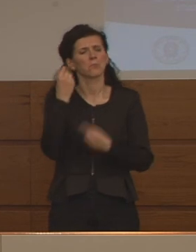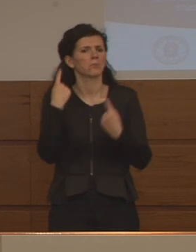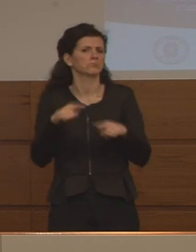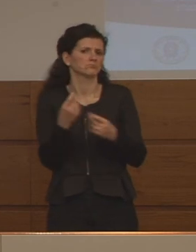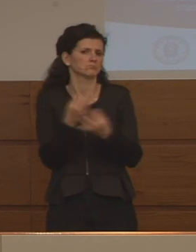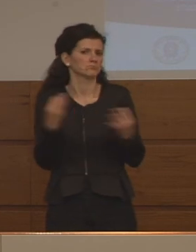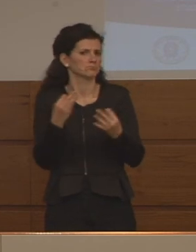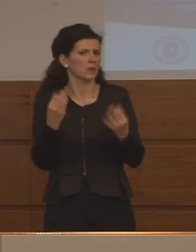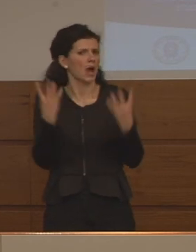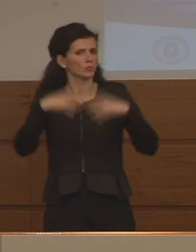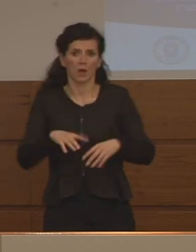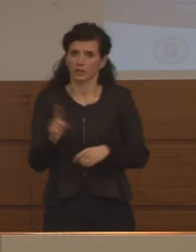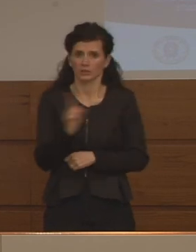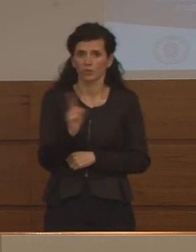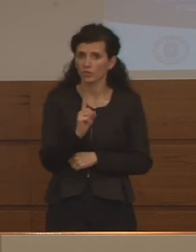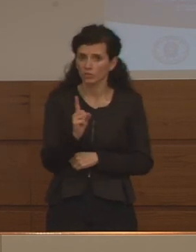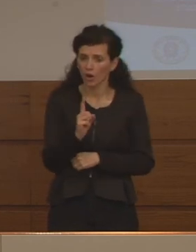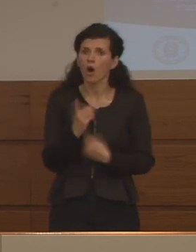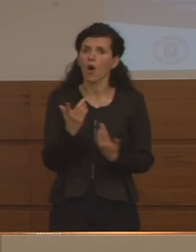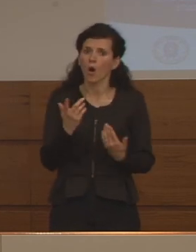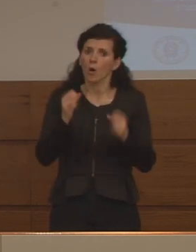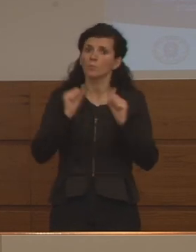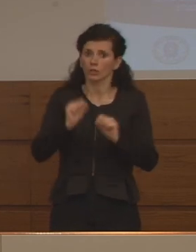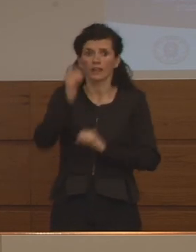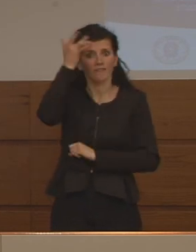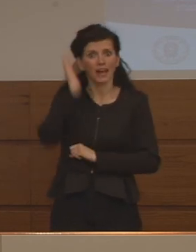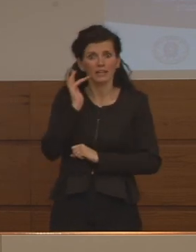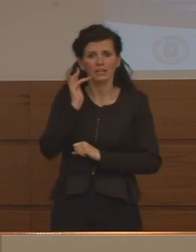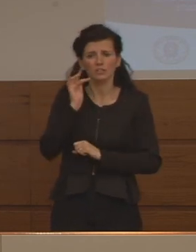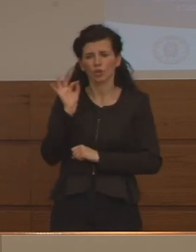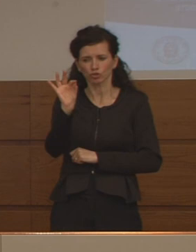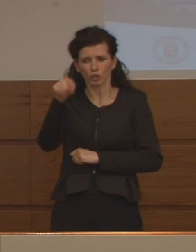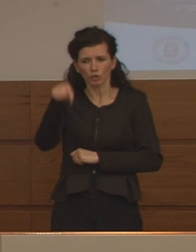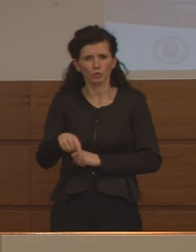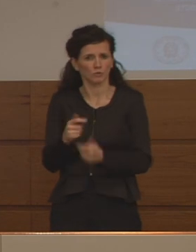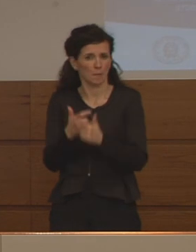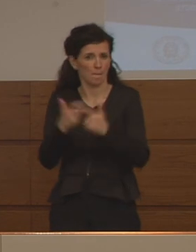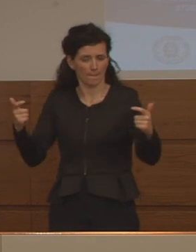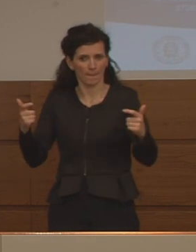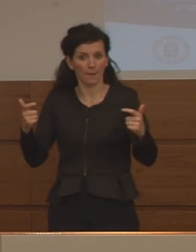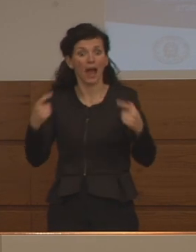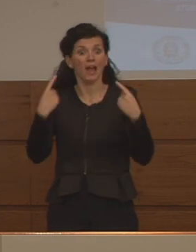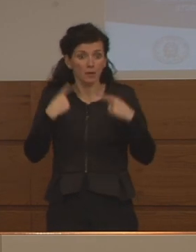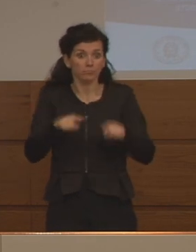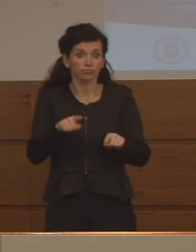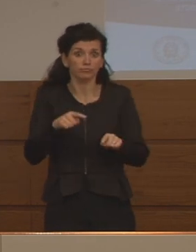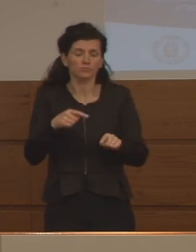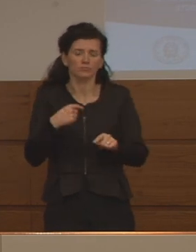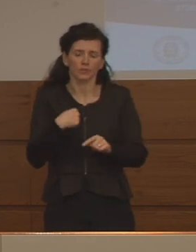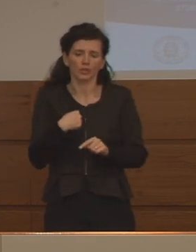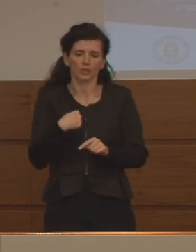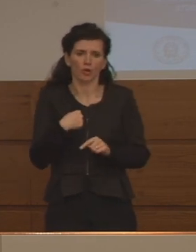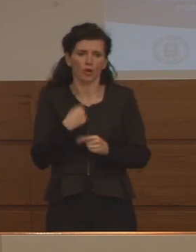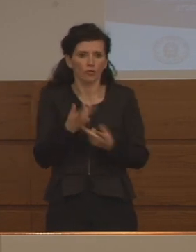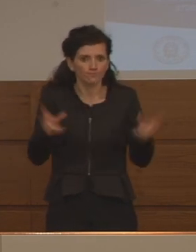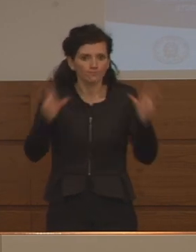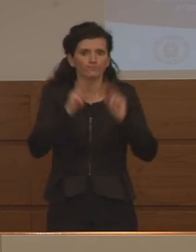forse vale la pena davvero sottolinearlo con forza come ulteriore